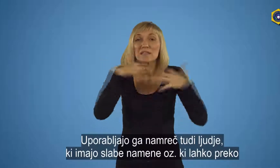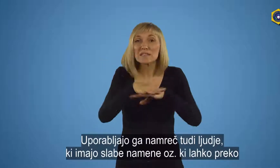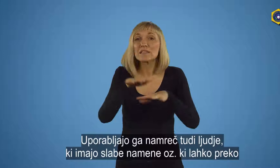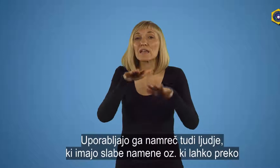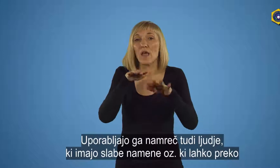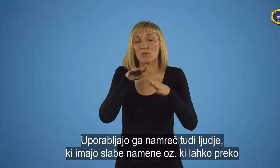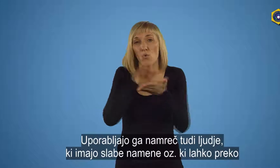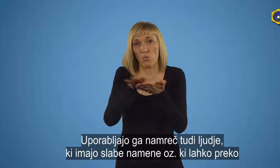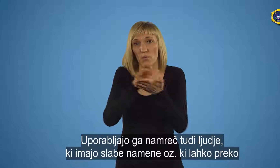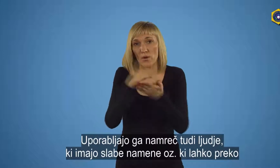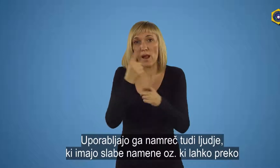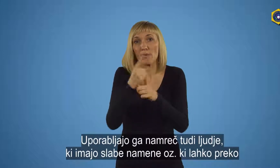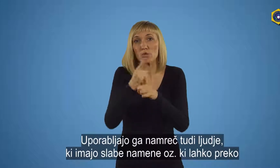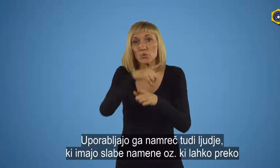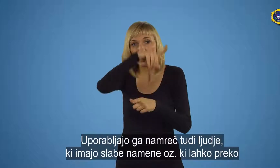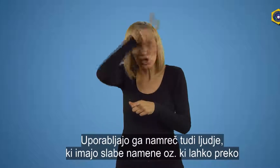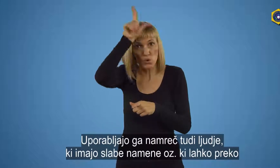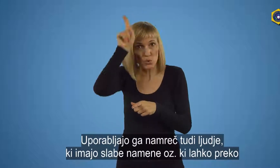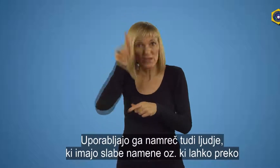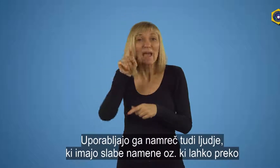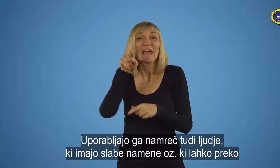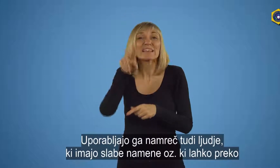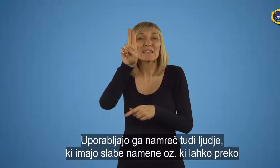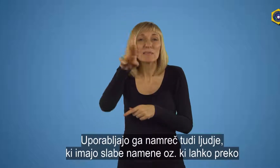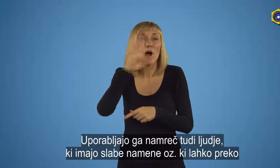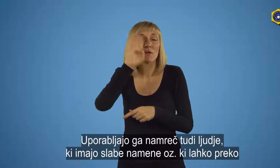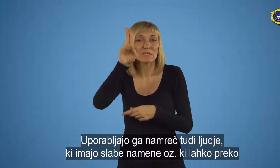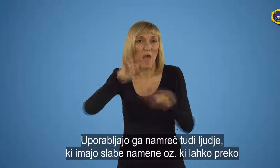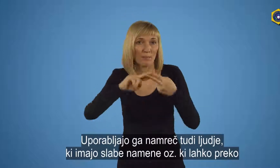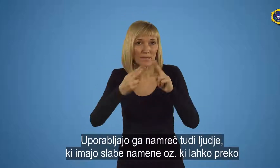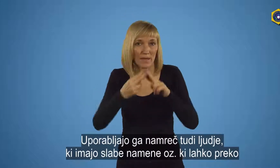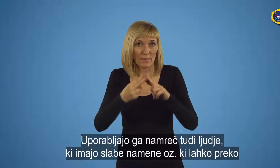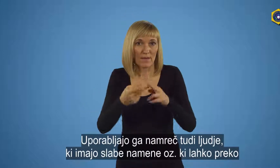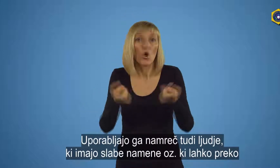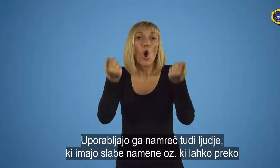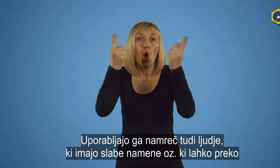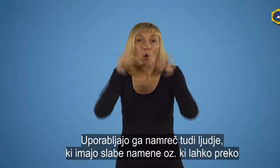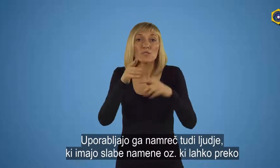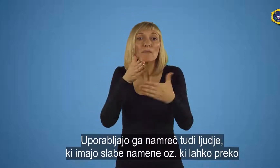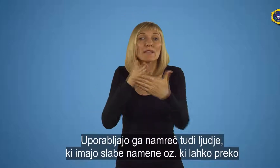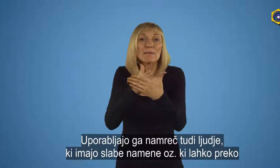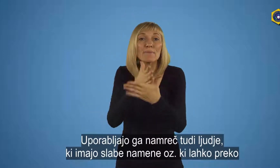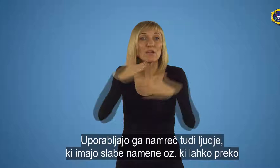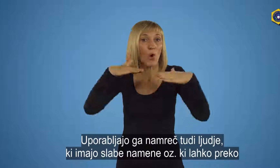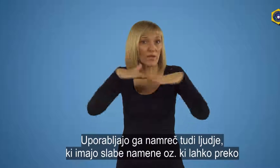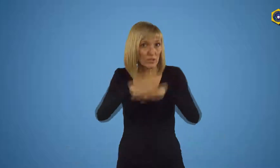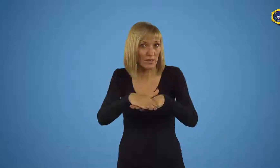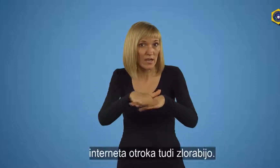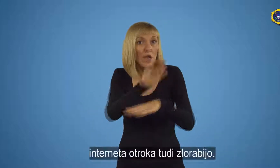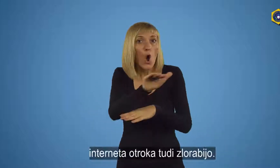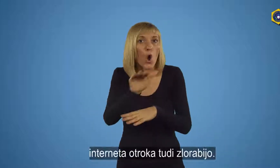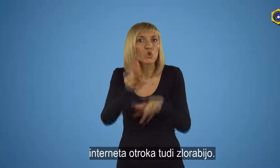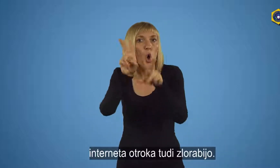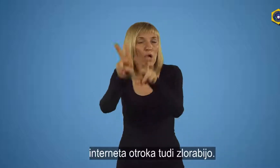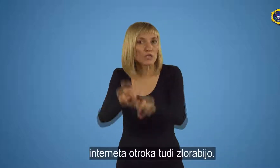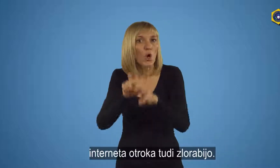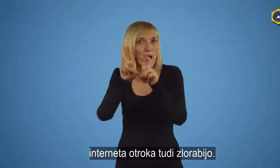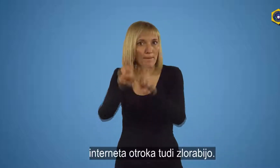Uporabljajo ga namreč tudi ljudje, ki imajo slabe namene oziroma ki lahko preko interneta otroka tudi zlorabijo.